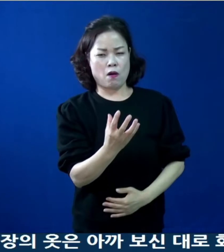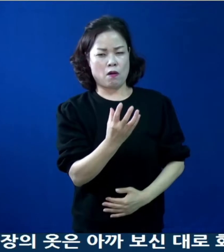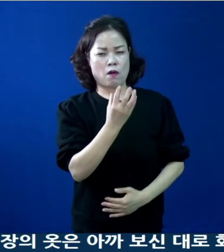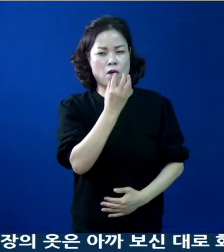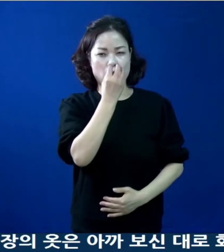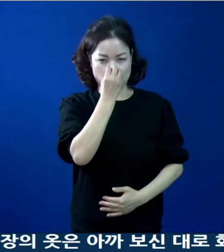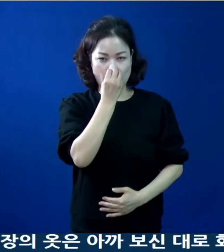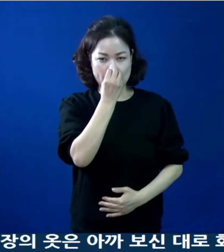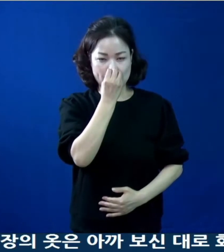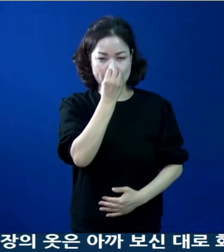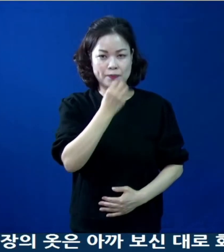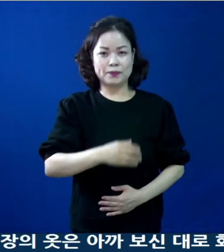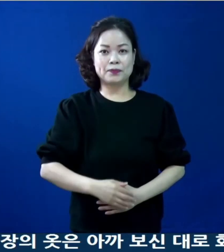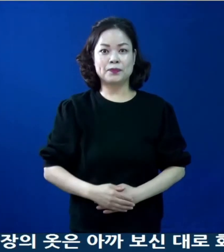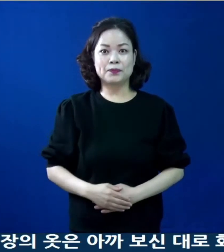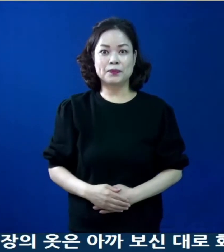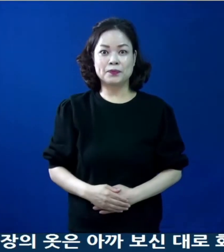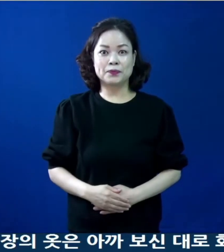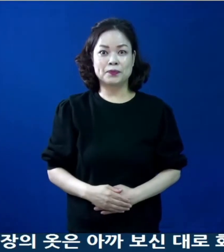거룩함이라 얘기합니다.